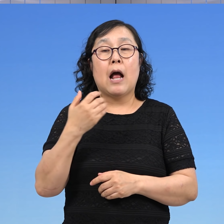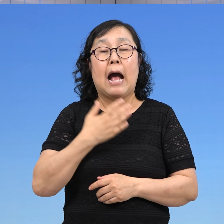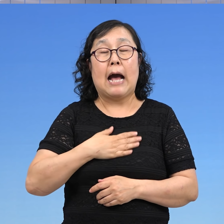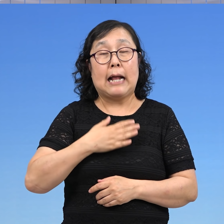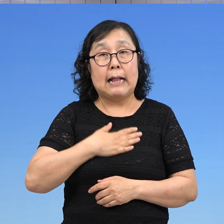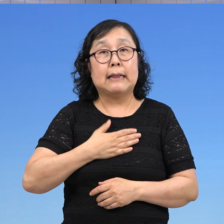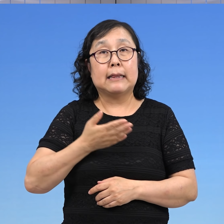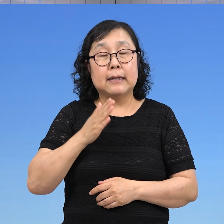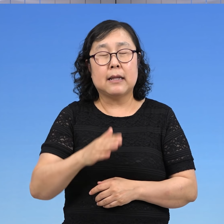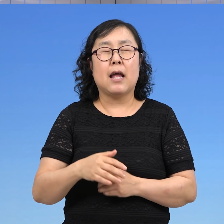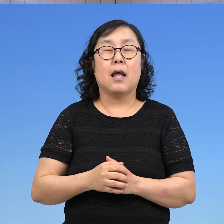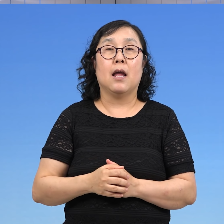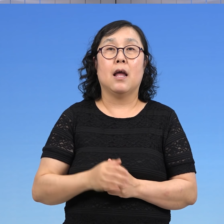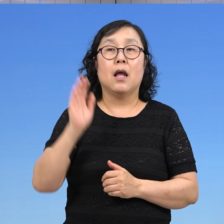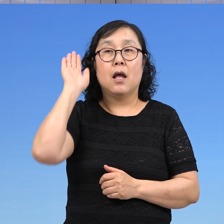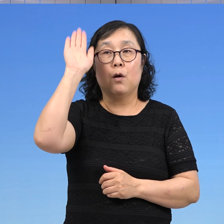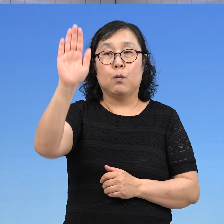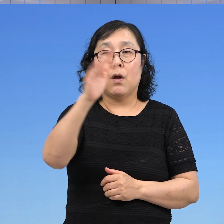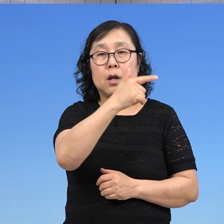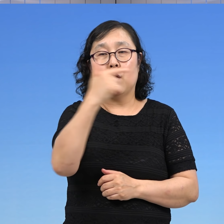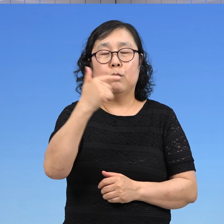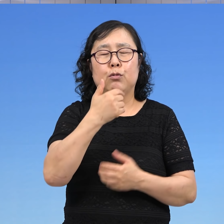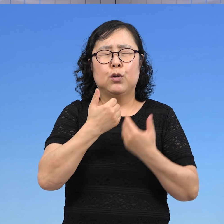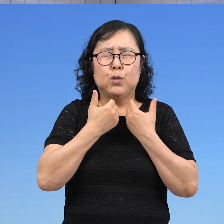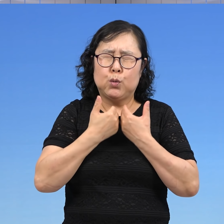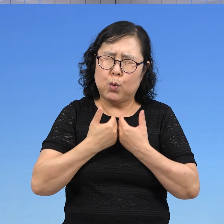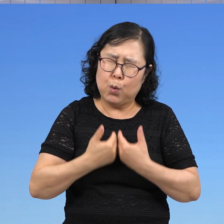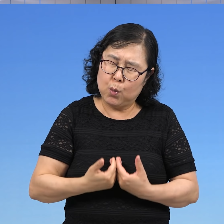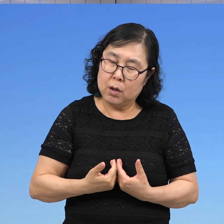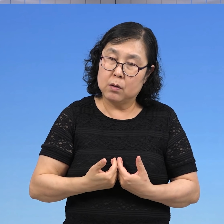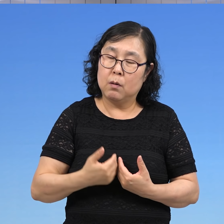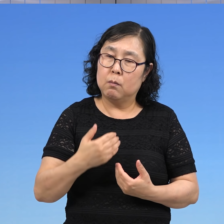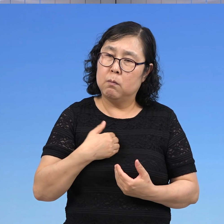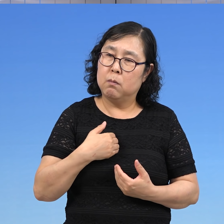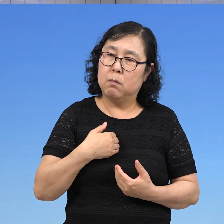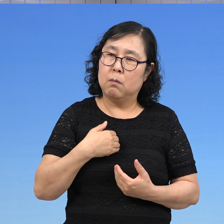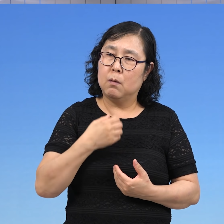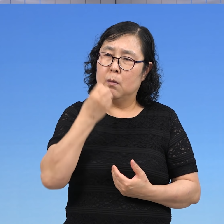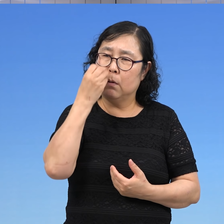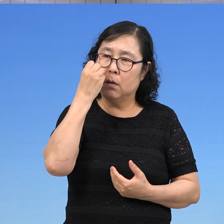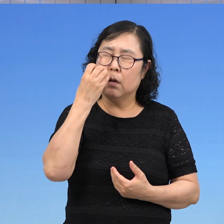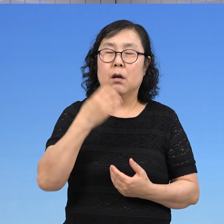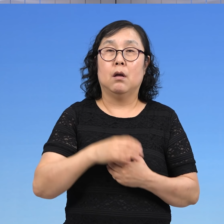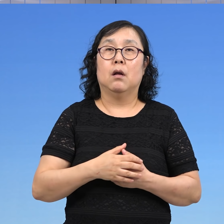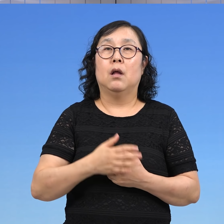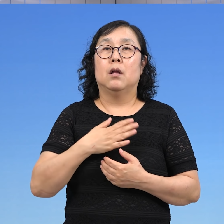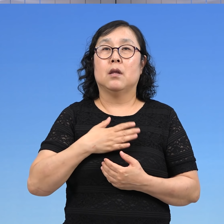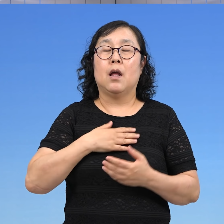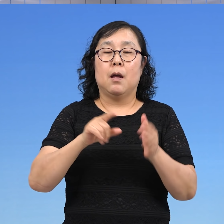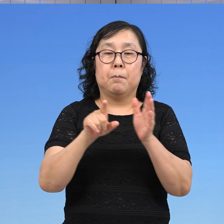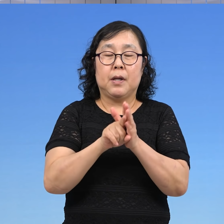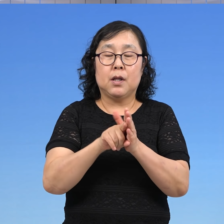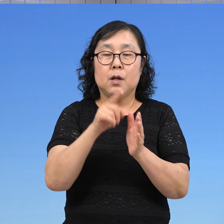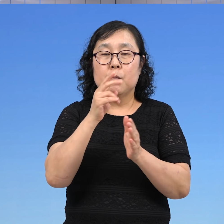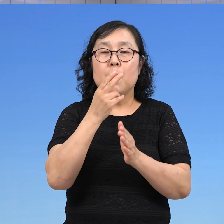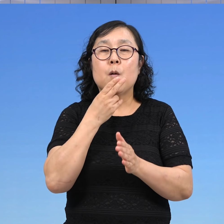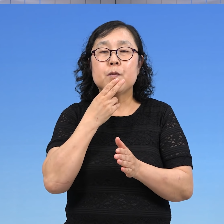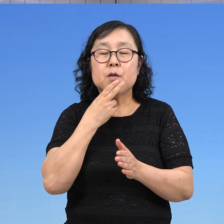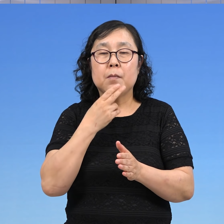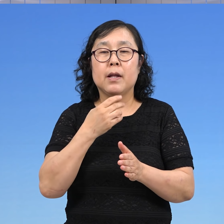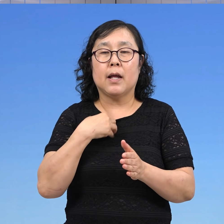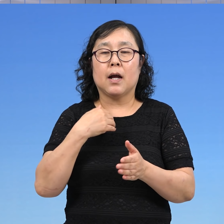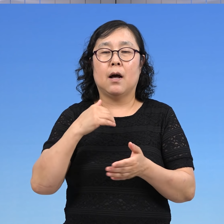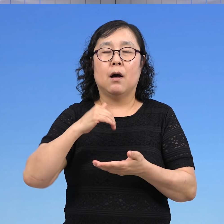이후에 너무 조용해서 내가 요즘에 시험의 들었습니다 내 믿음 없음 에 대해서 그러니 어찌